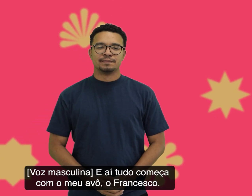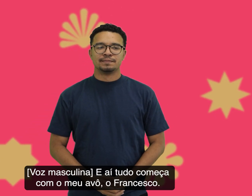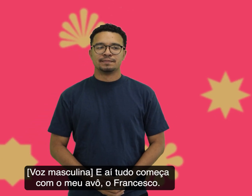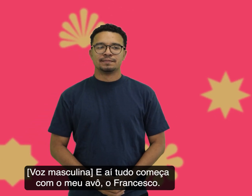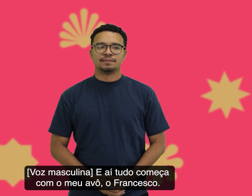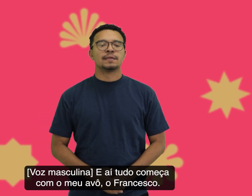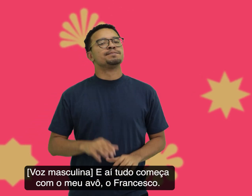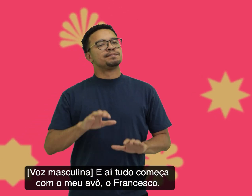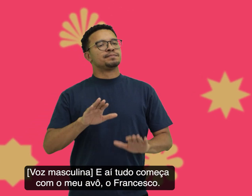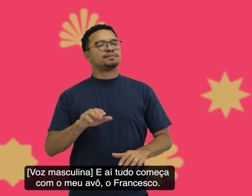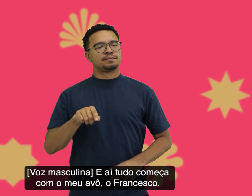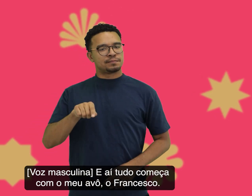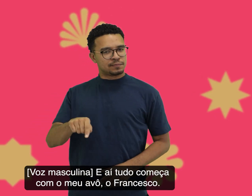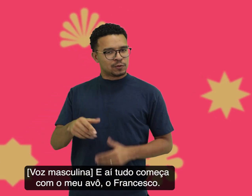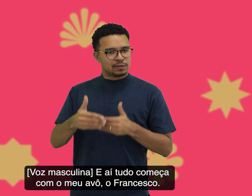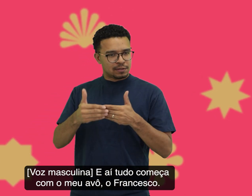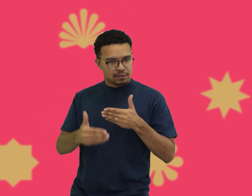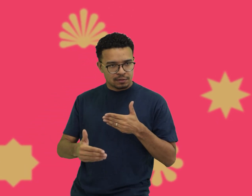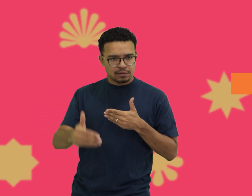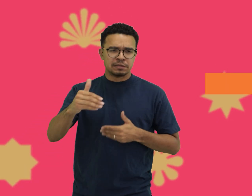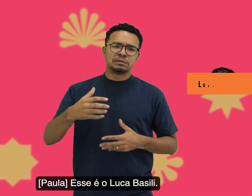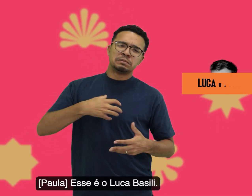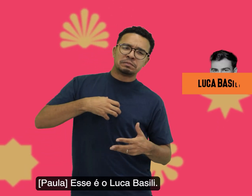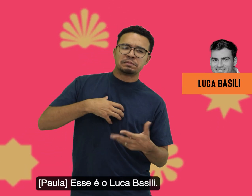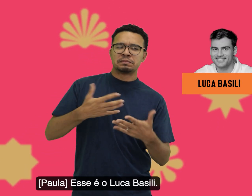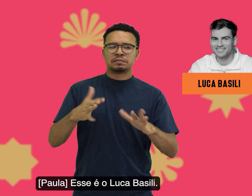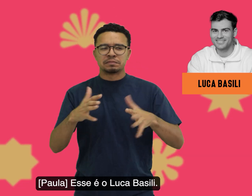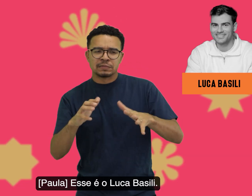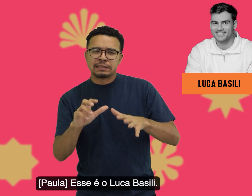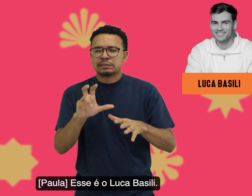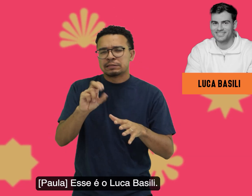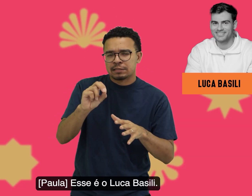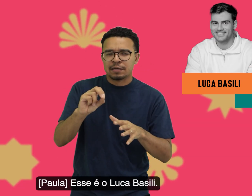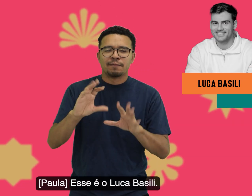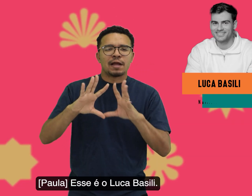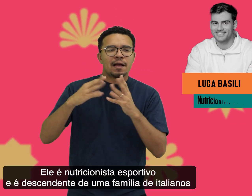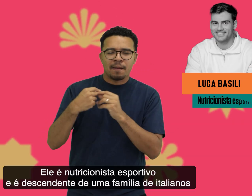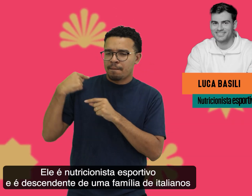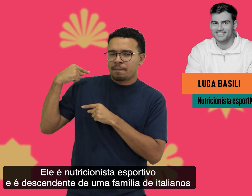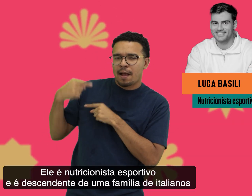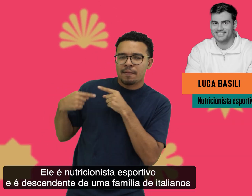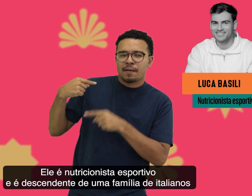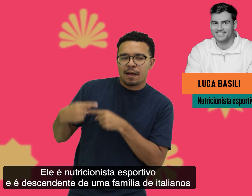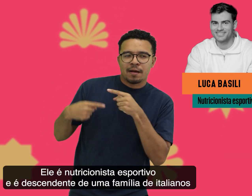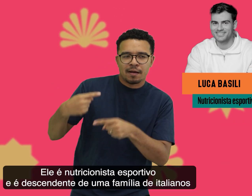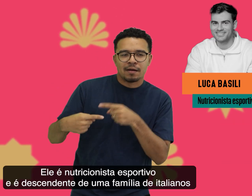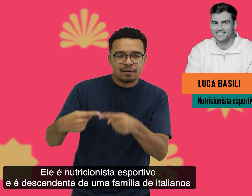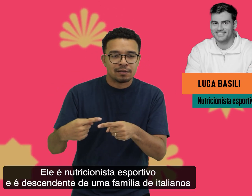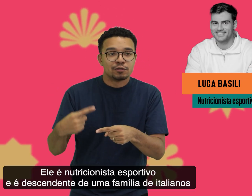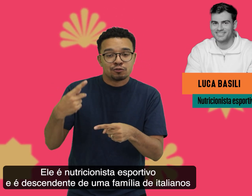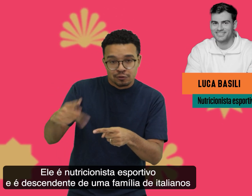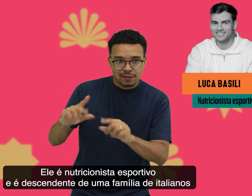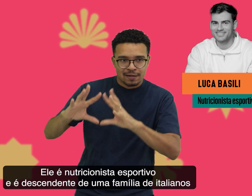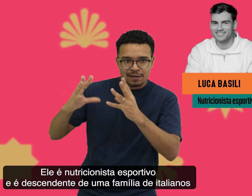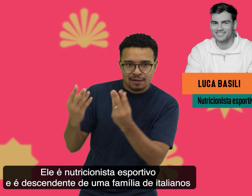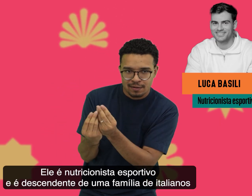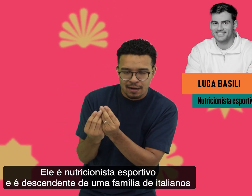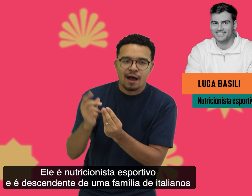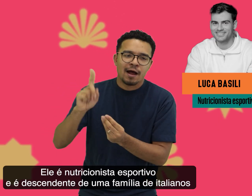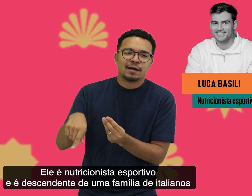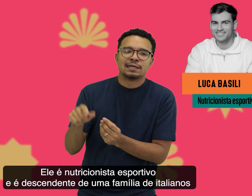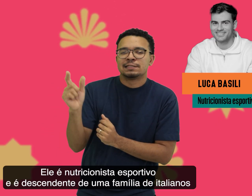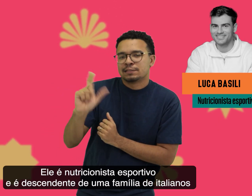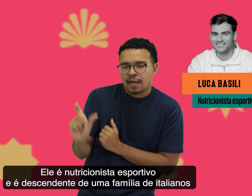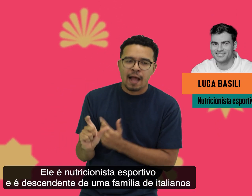E aí tudo começa com meu avô, né, o Francesco. Esse é o Luca Basili. Ele é nutricionista